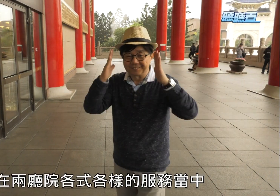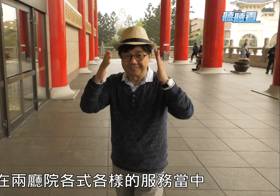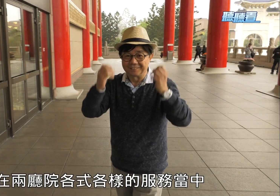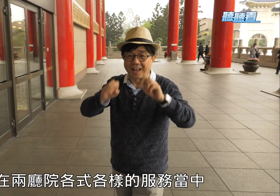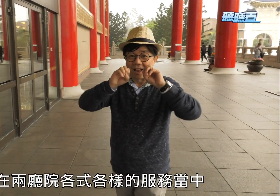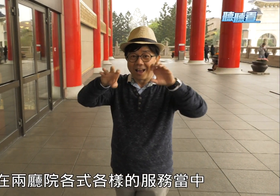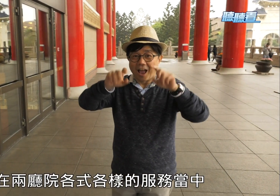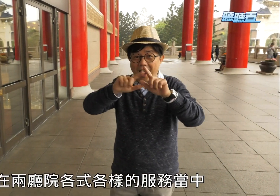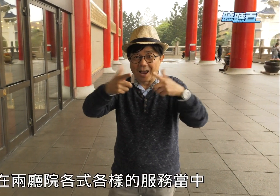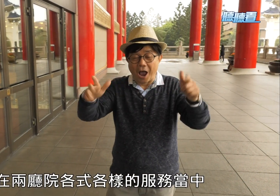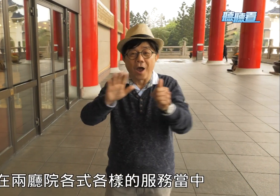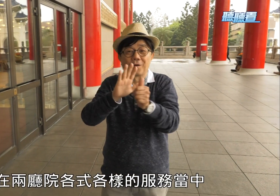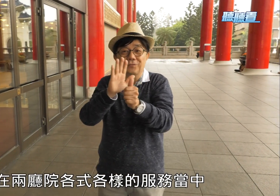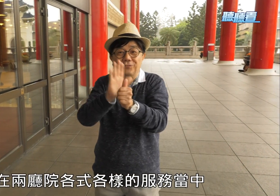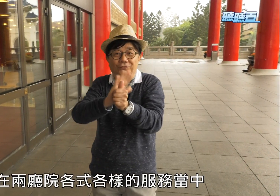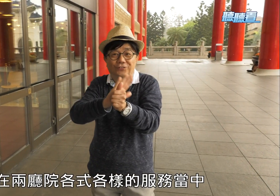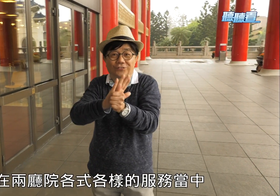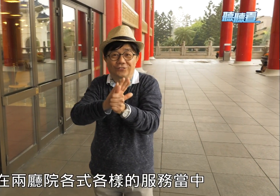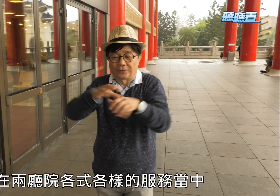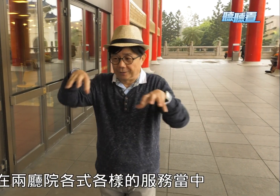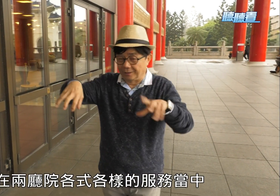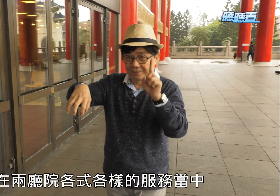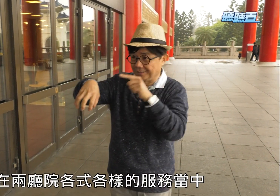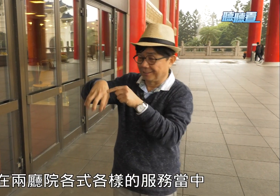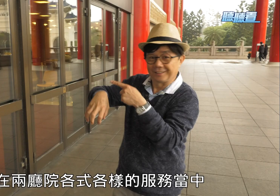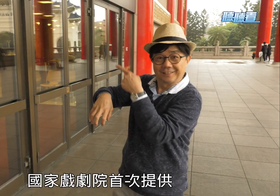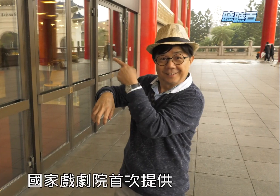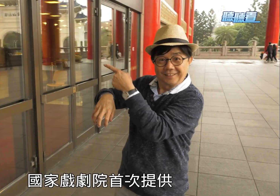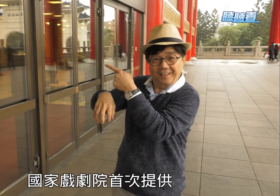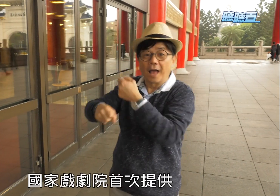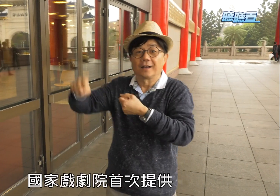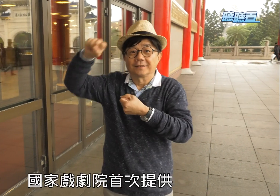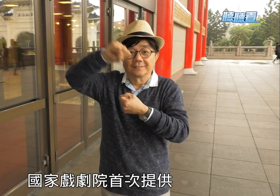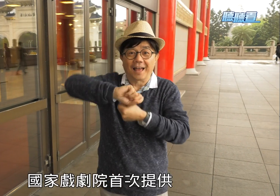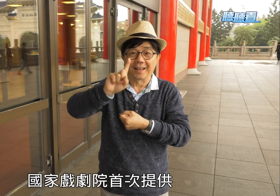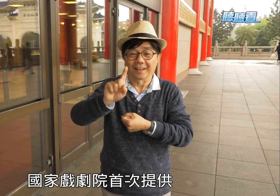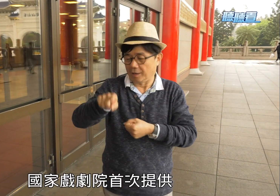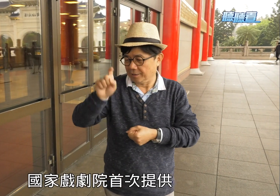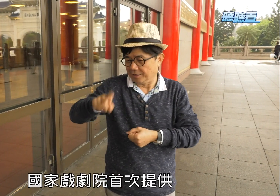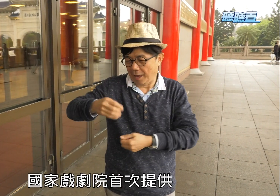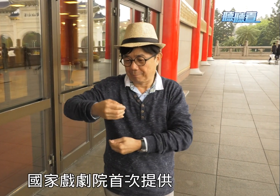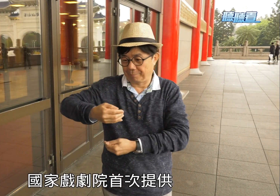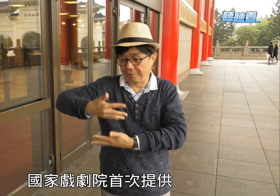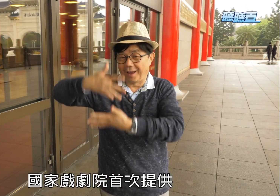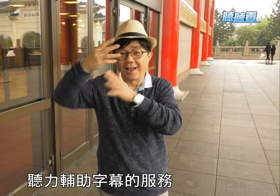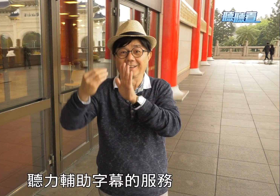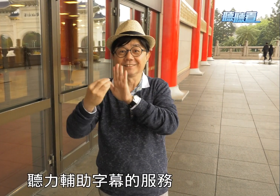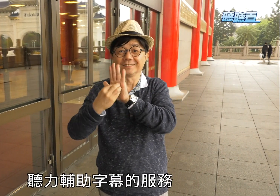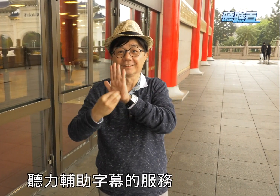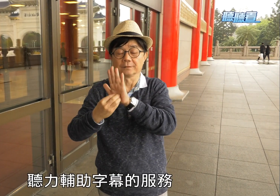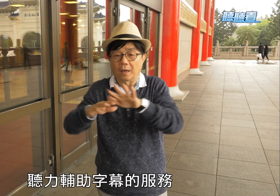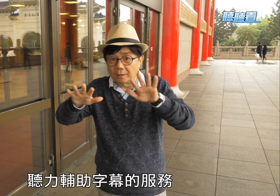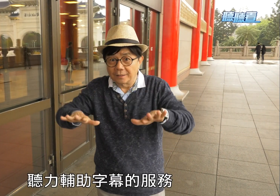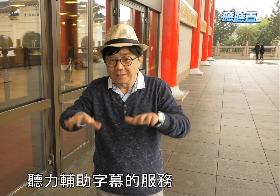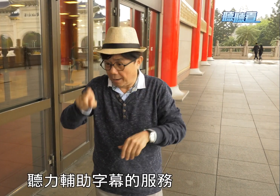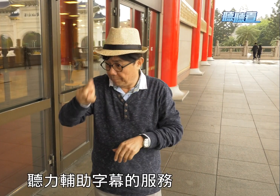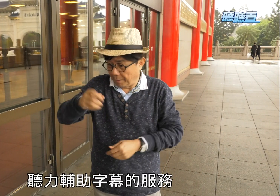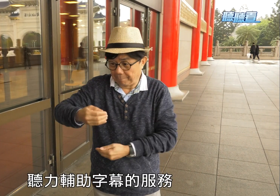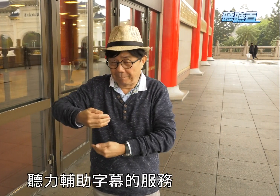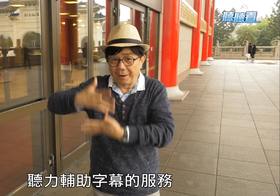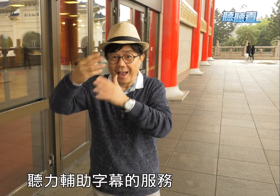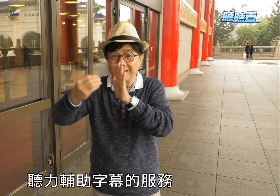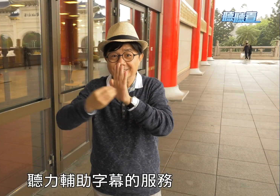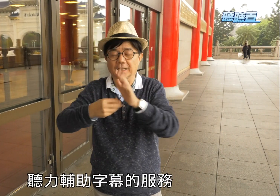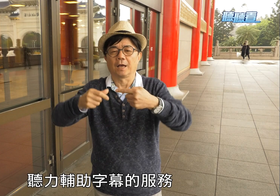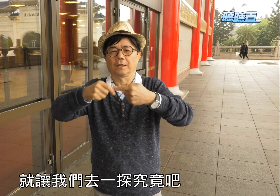在两厅院各式各样的服务当中啊，国家戏剧院首次提供听力辅助字幕